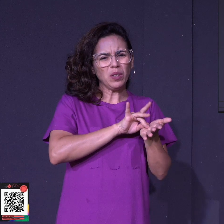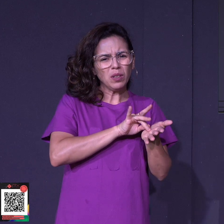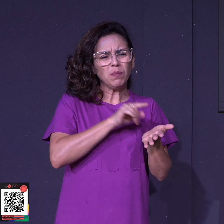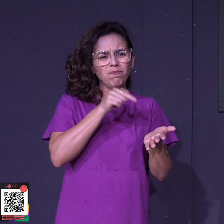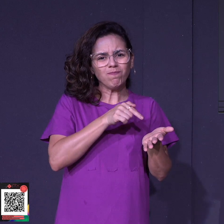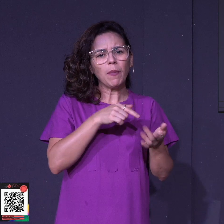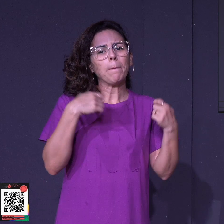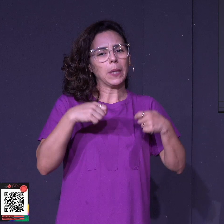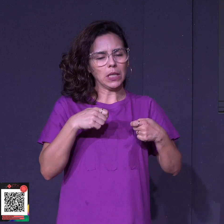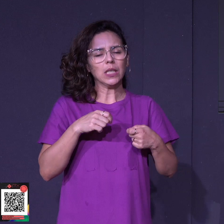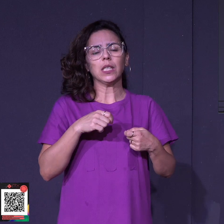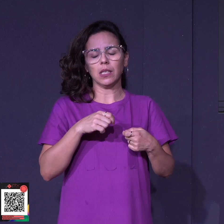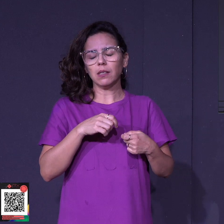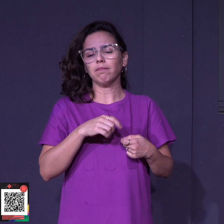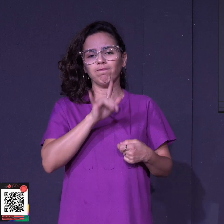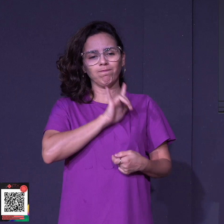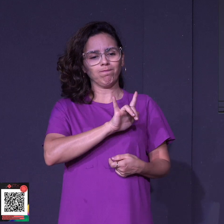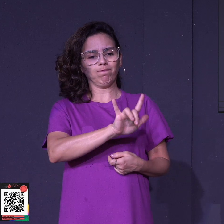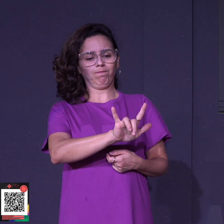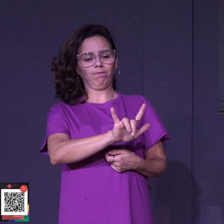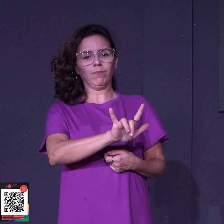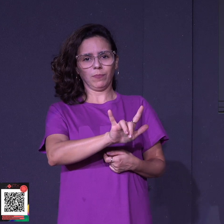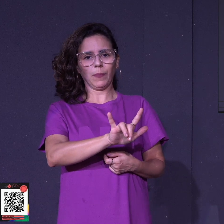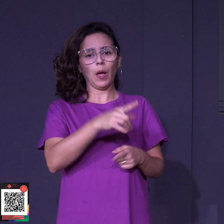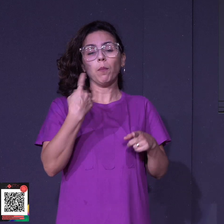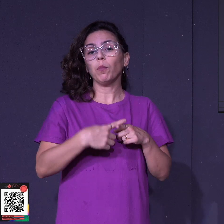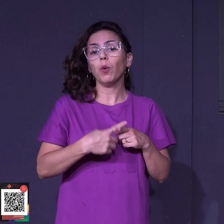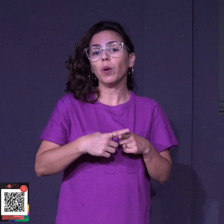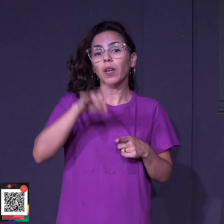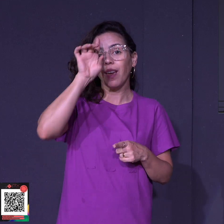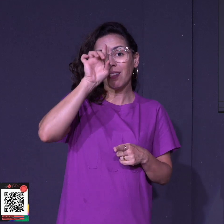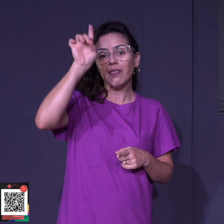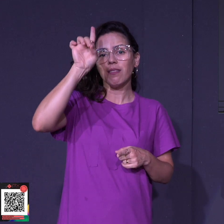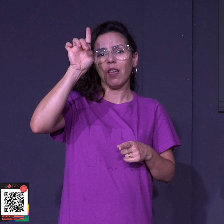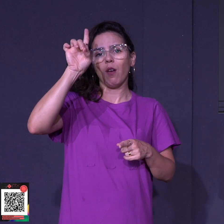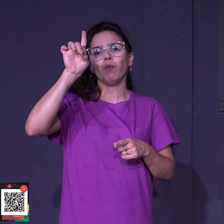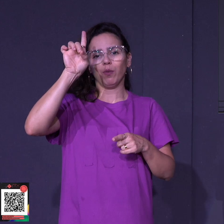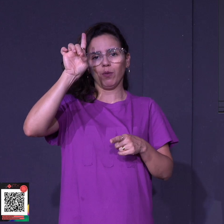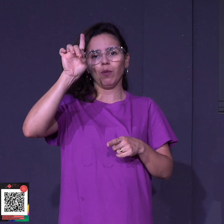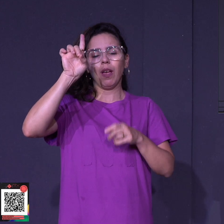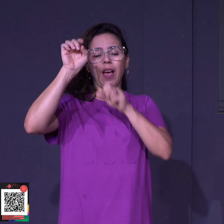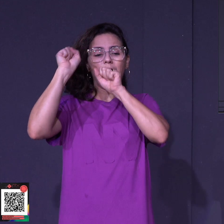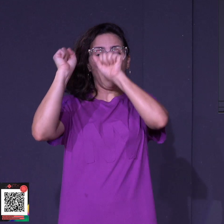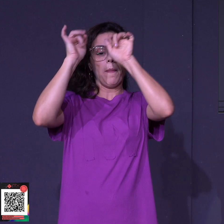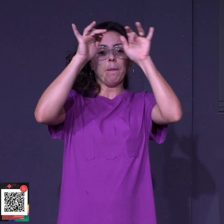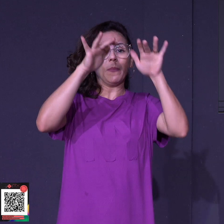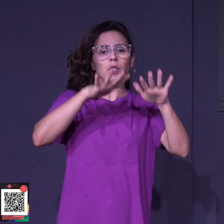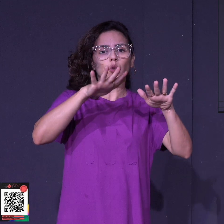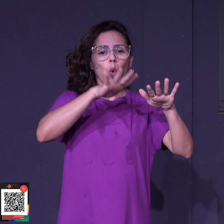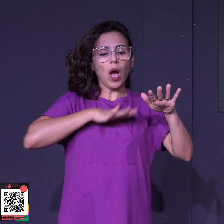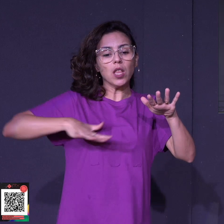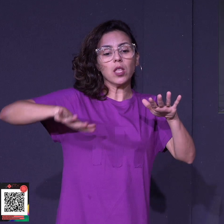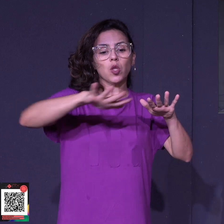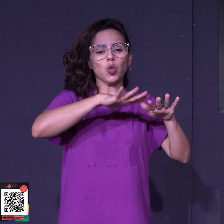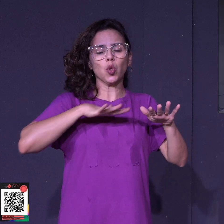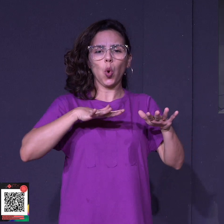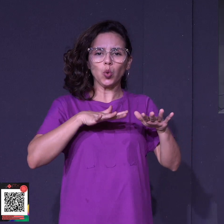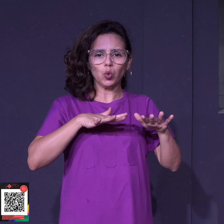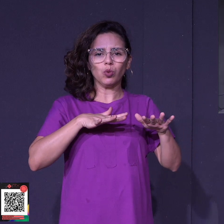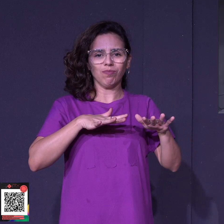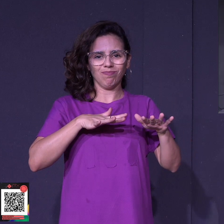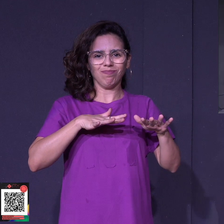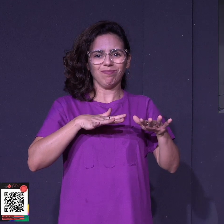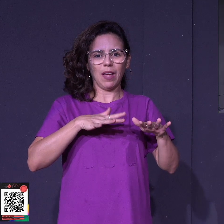bons, e Ele derrama chuva sobre justos e injustos. Se vocês amarem aqueles que os amam, que recompensa